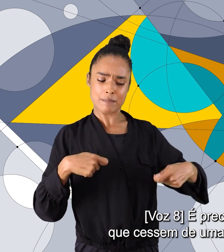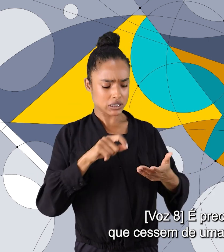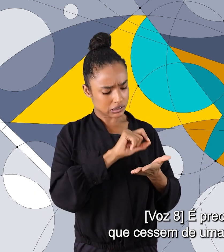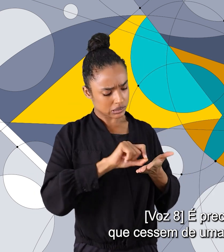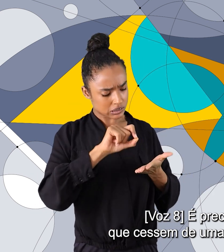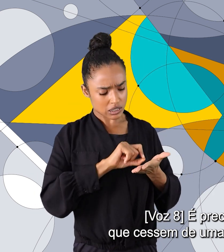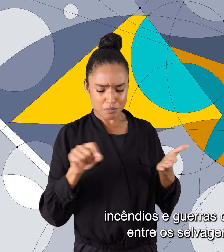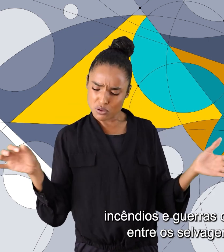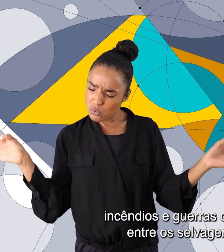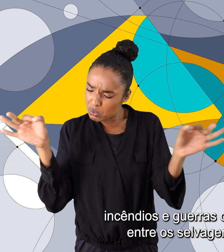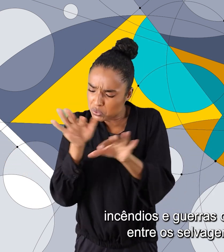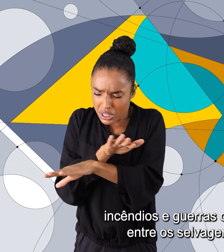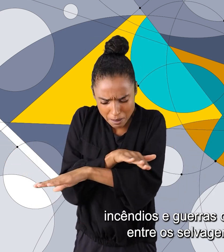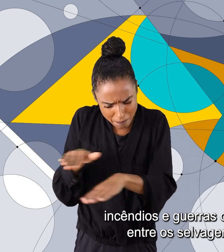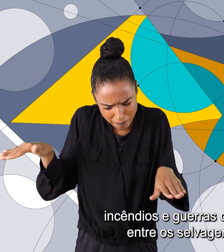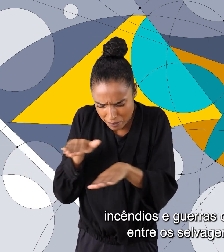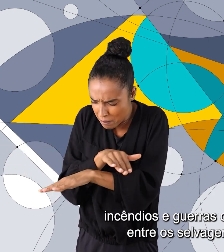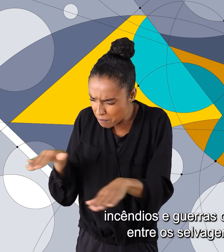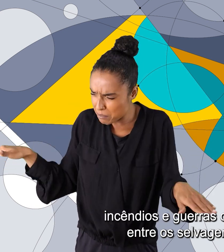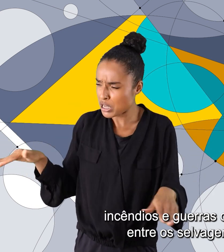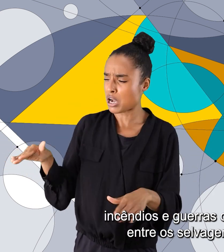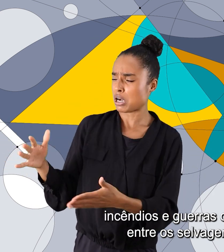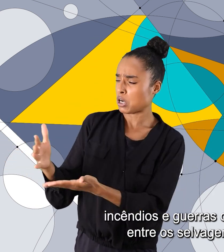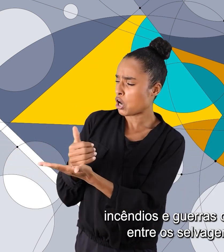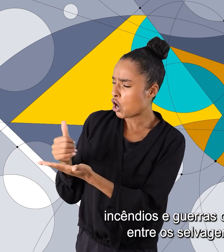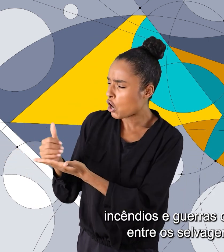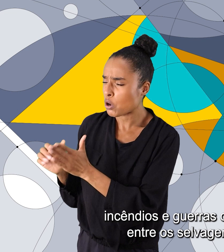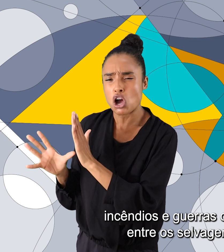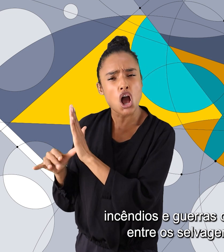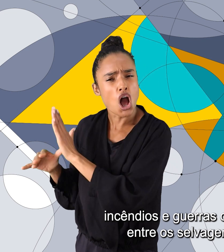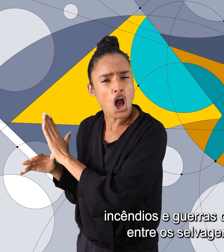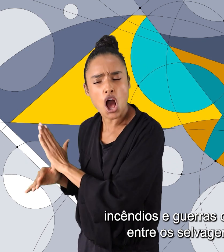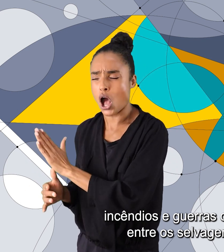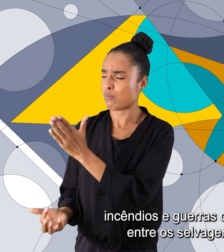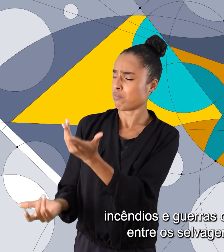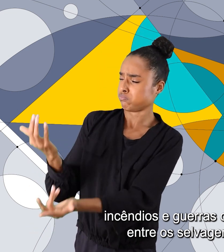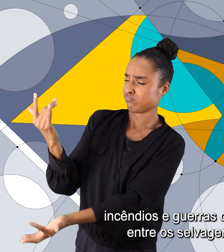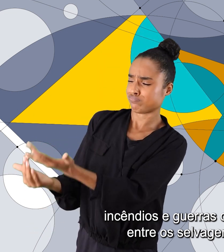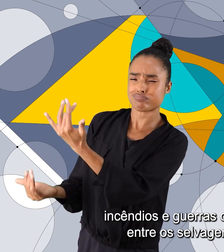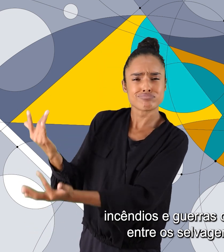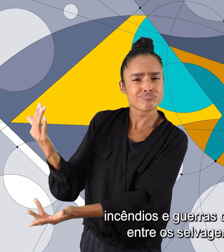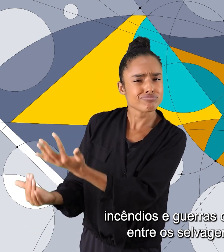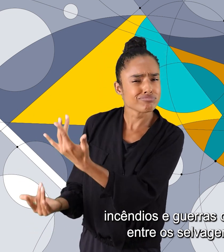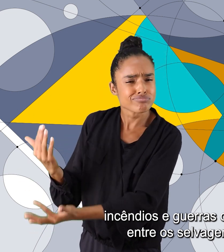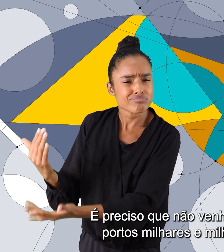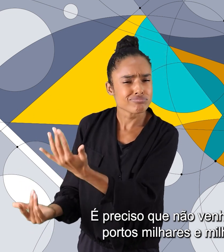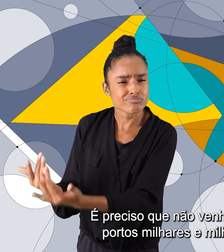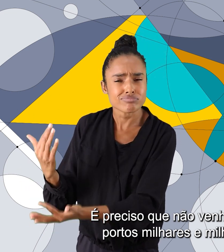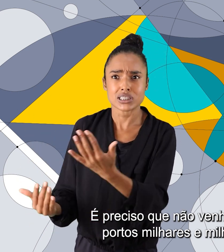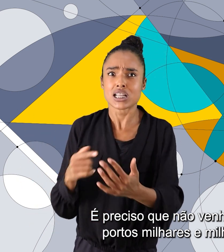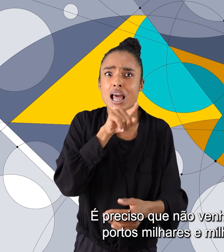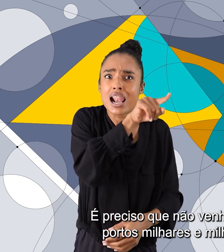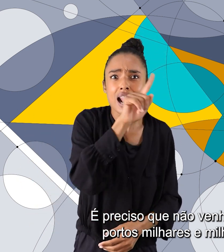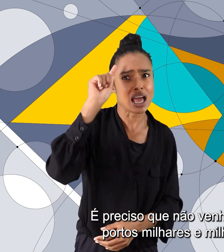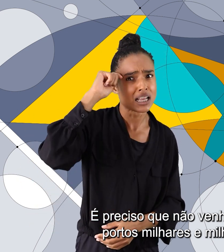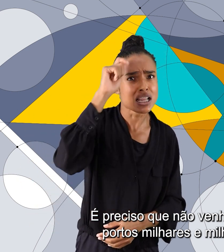vez os roubos, incêndios e guerras que fomentamos entre os selvagens da África. É preciso